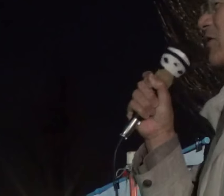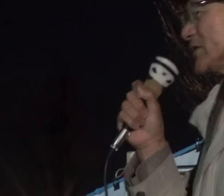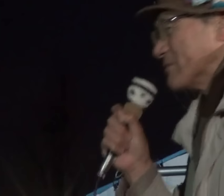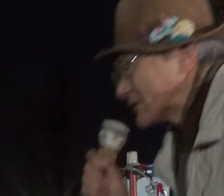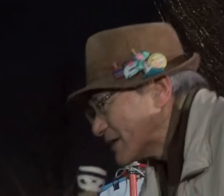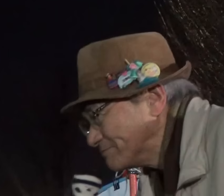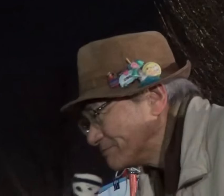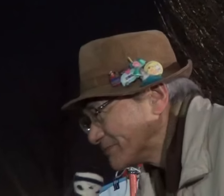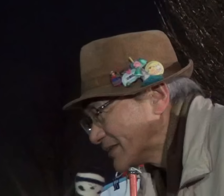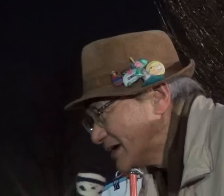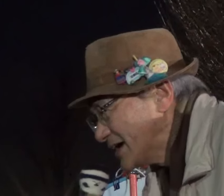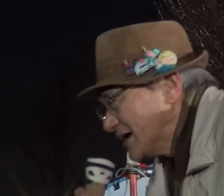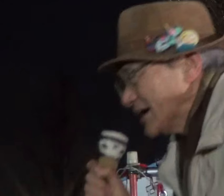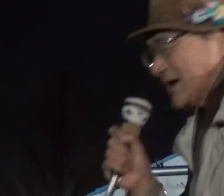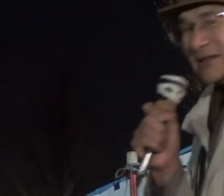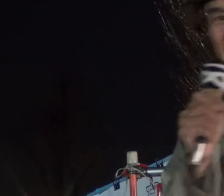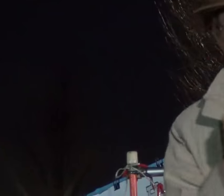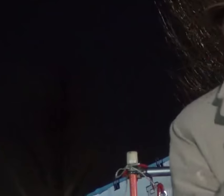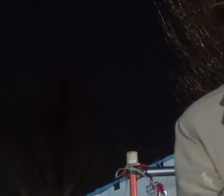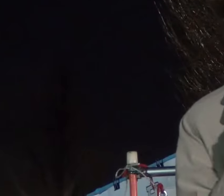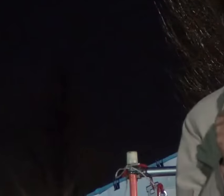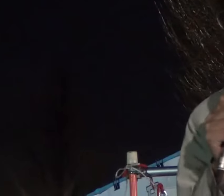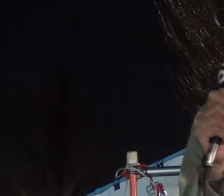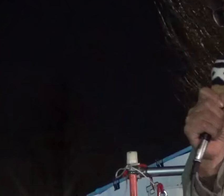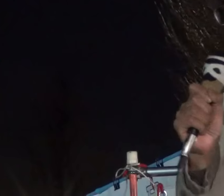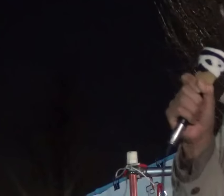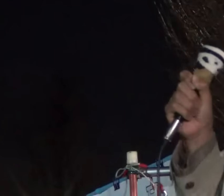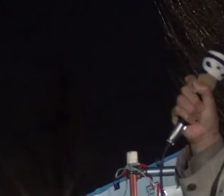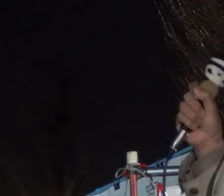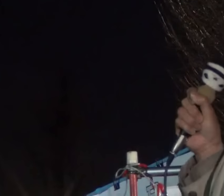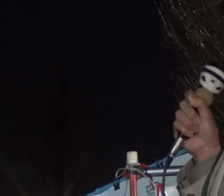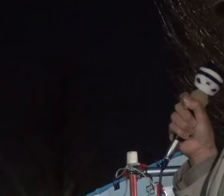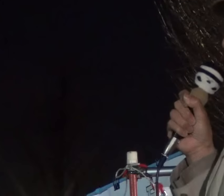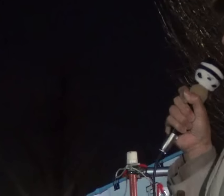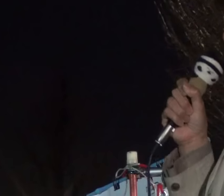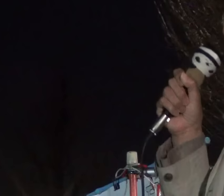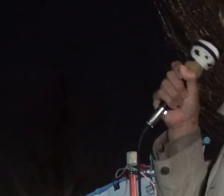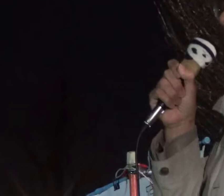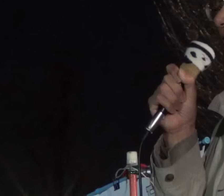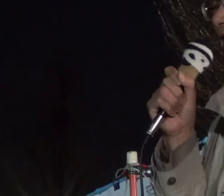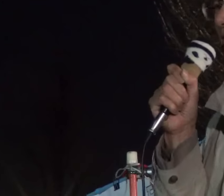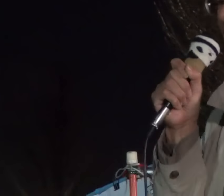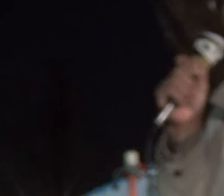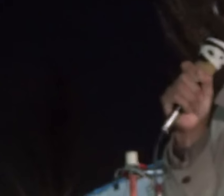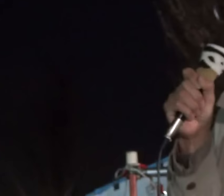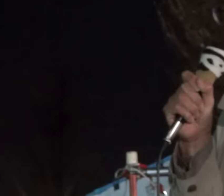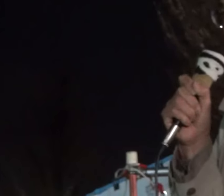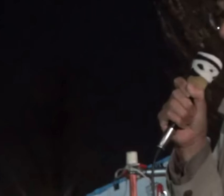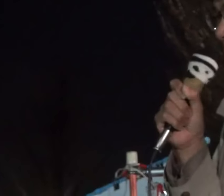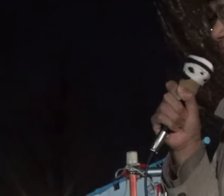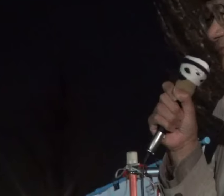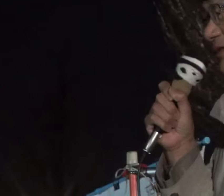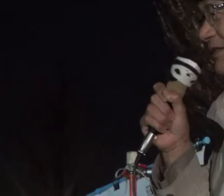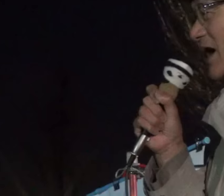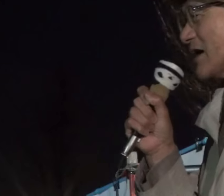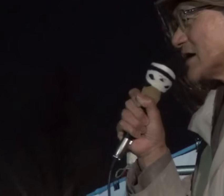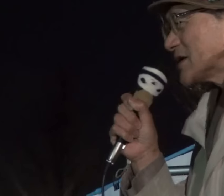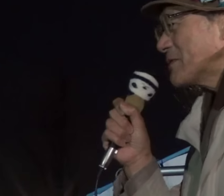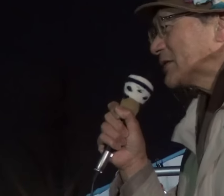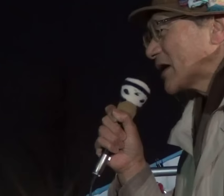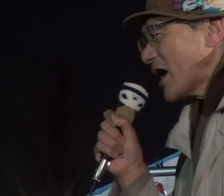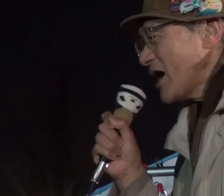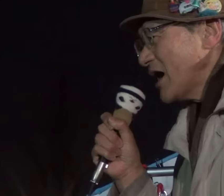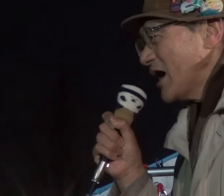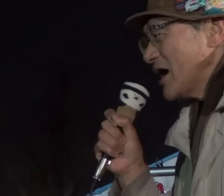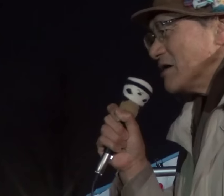人も出ません。なぜでしょうか。これは閣僚が参加して何か